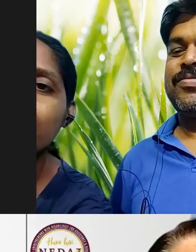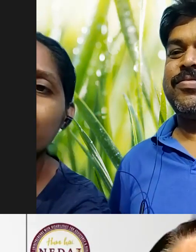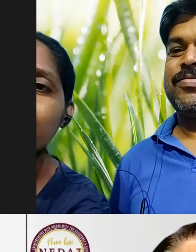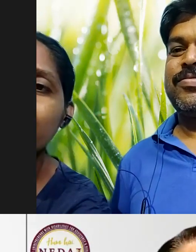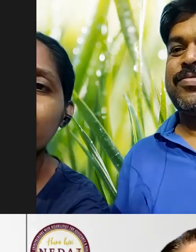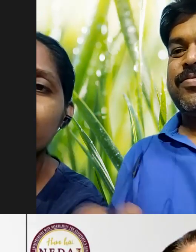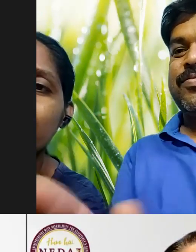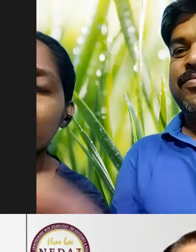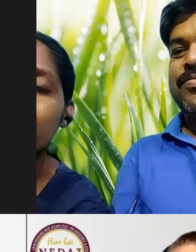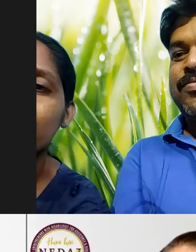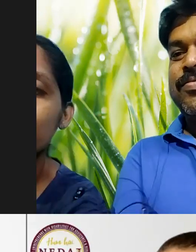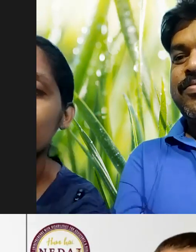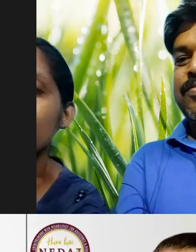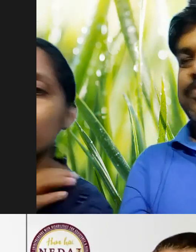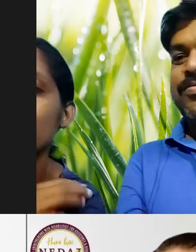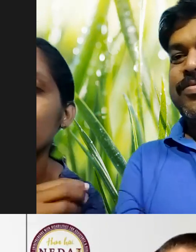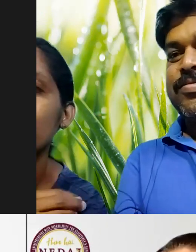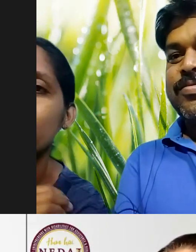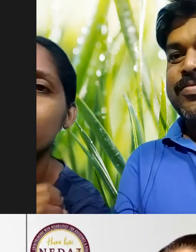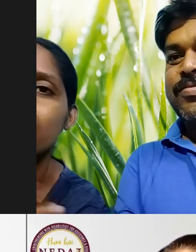कोई सवाल?